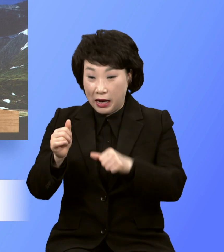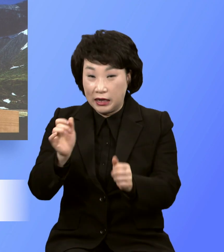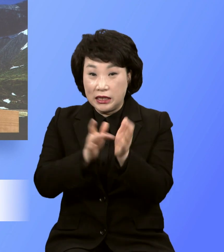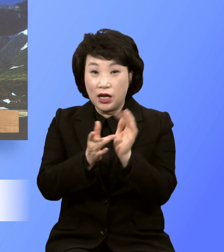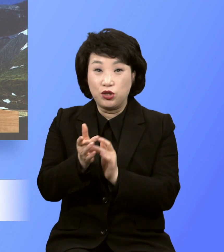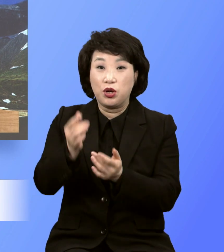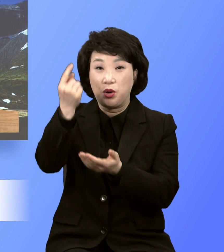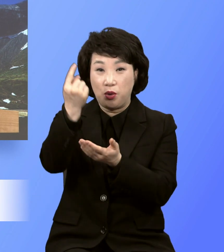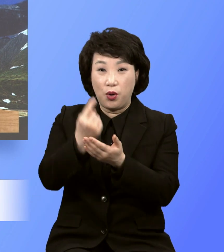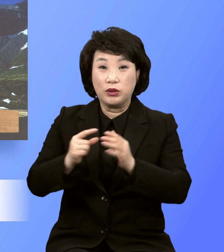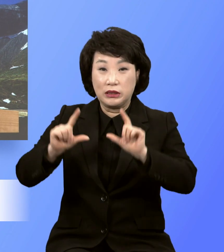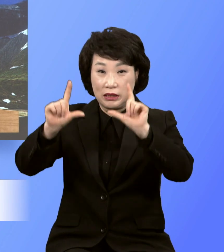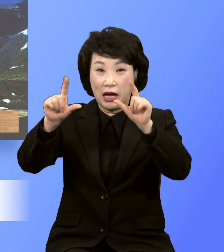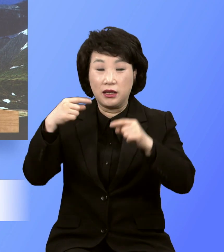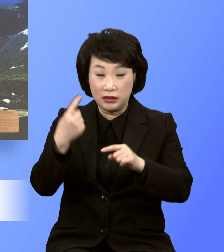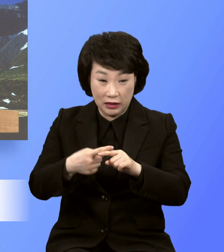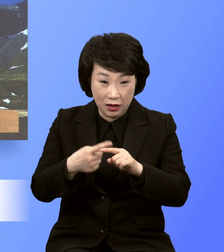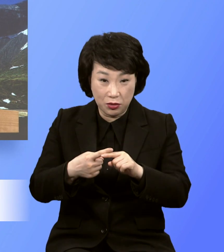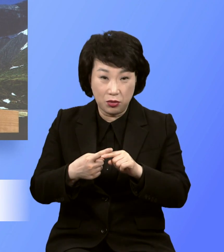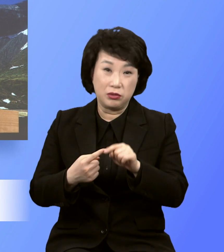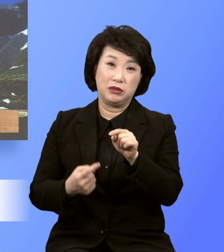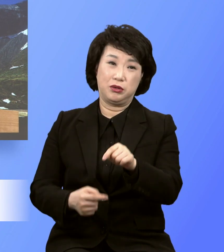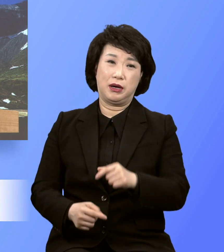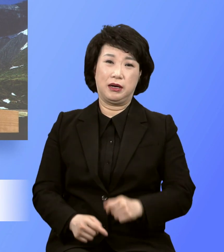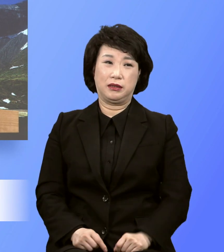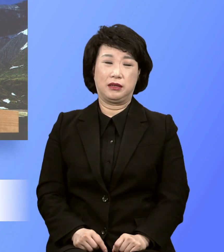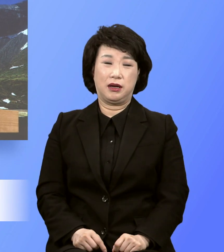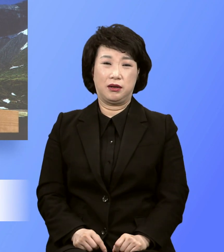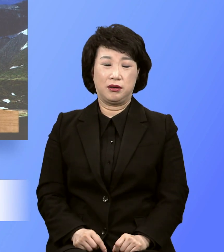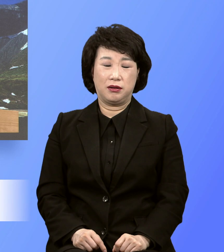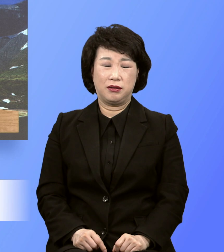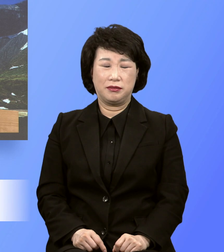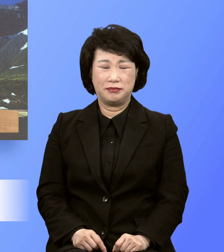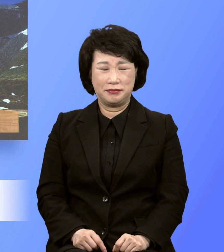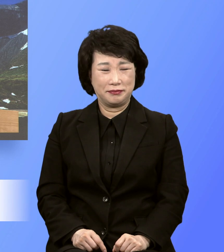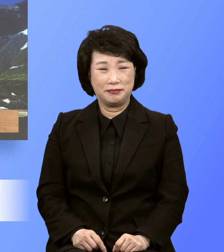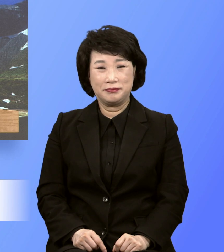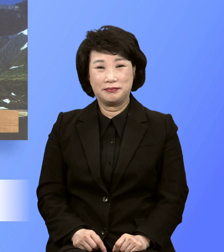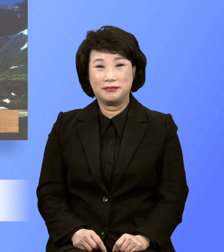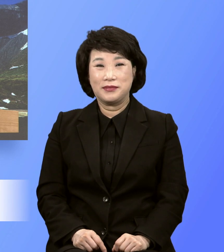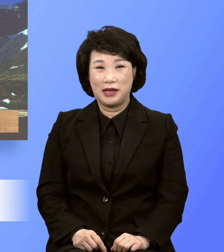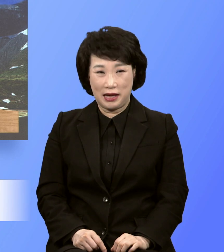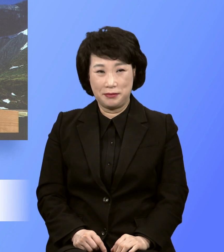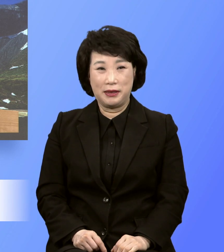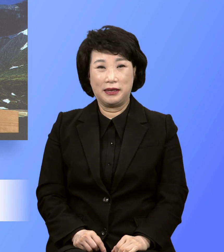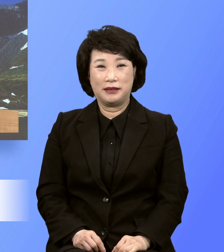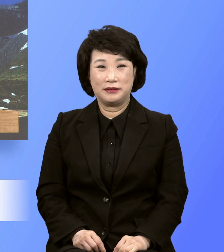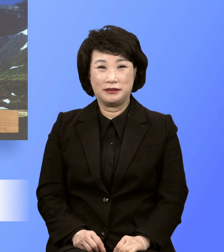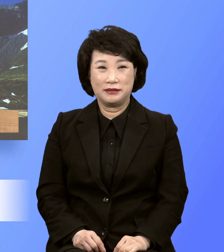인자의 마지막 임하는 날도 이와 같으다.